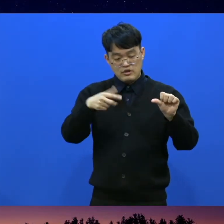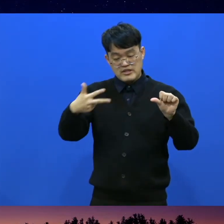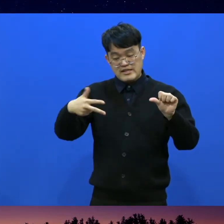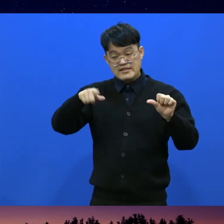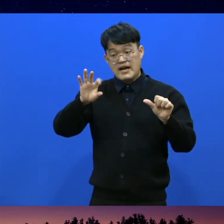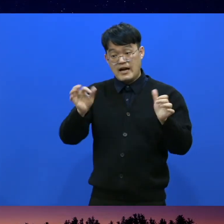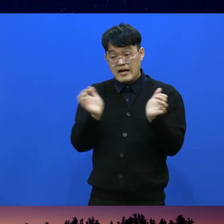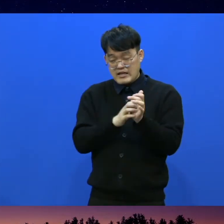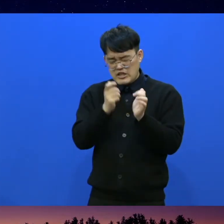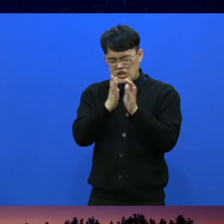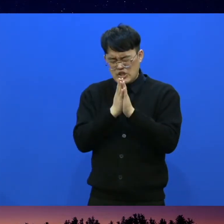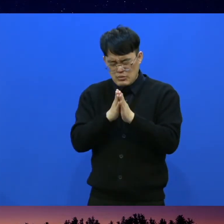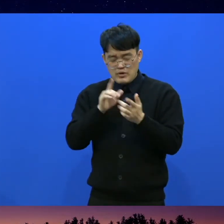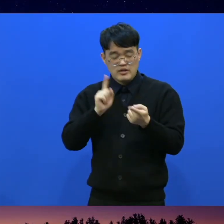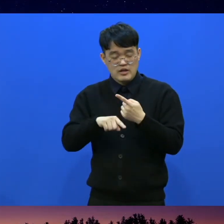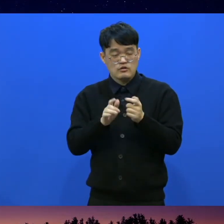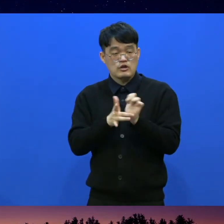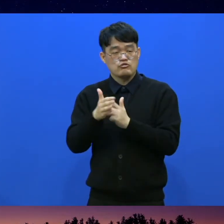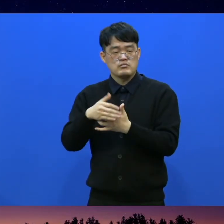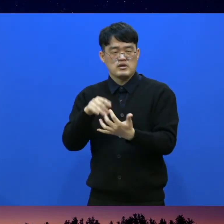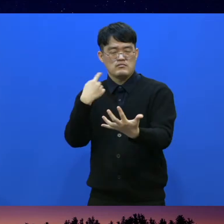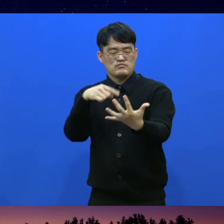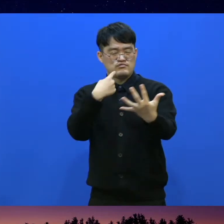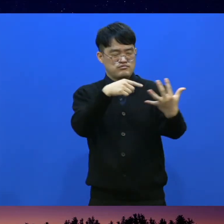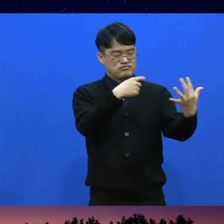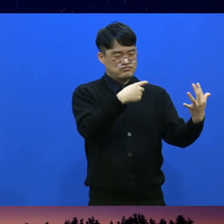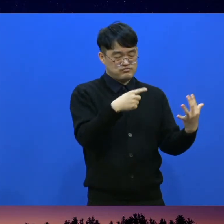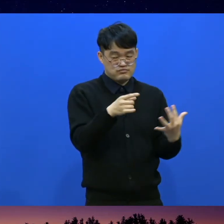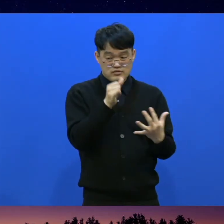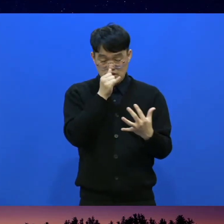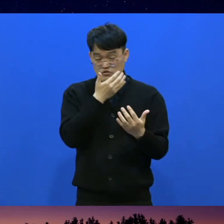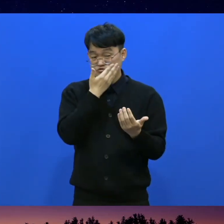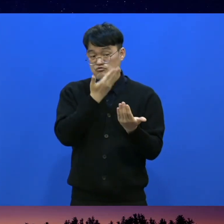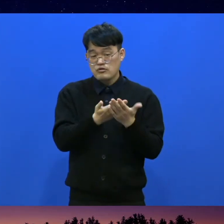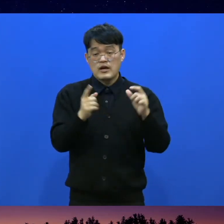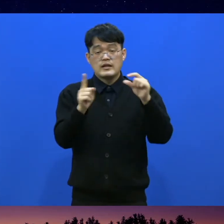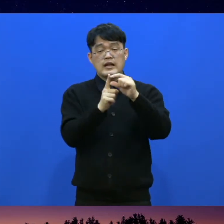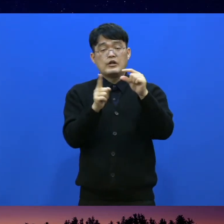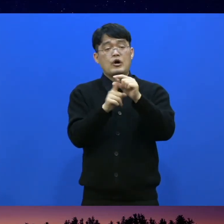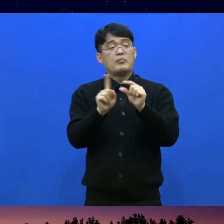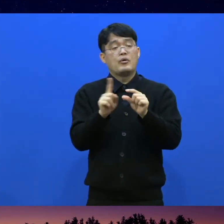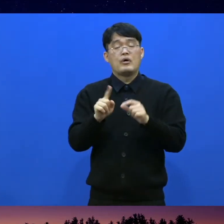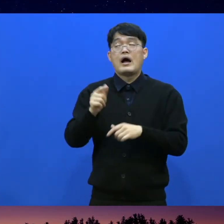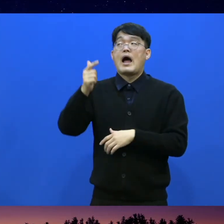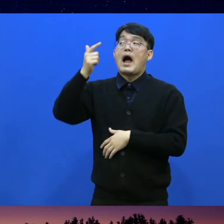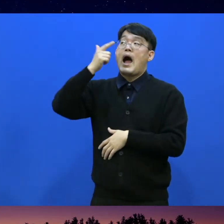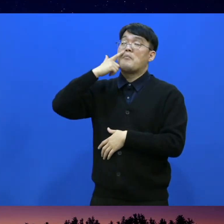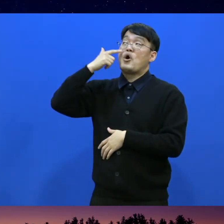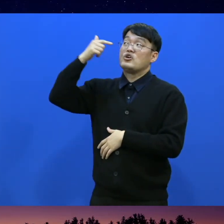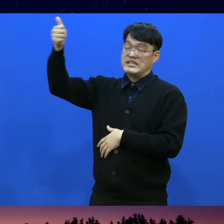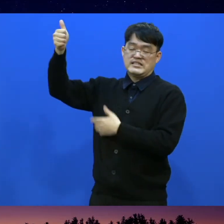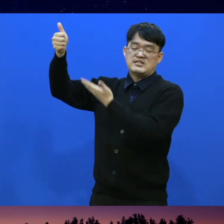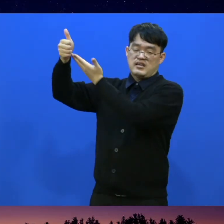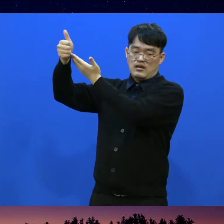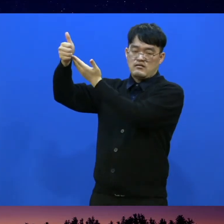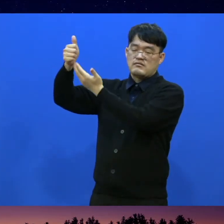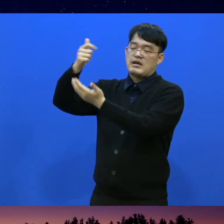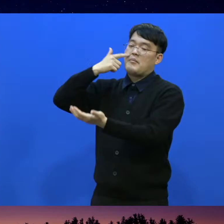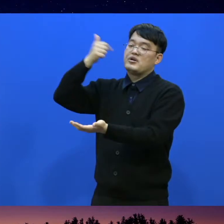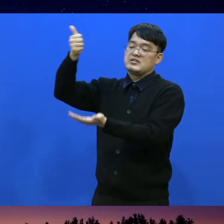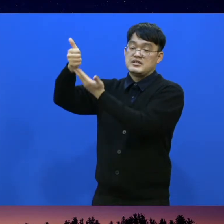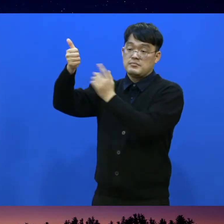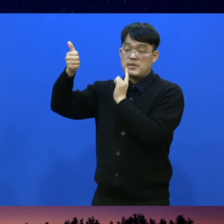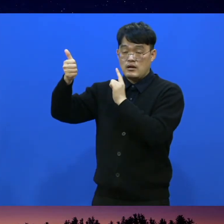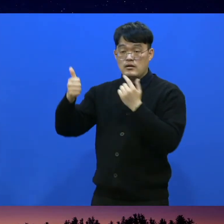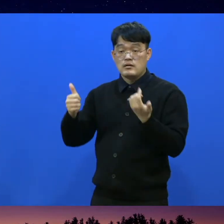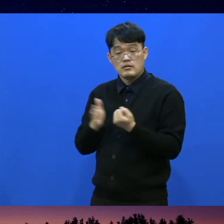번 하셨어요. 그 가운데서 매우 중요한 단어를 뭘 써놨냐? 아버지라는 단어를 쓰고 있다. 그래서 주기도문도